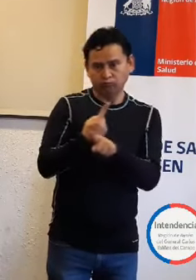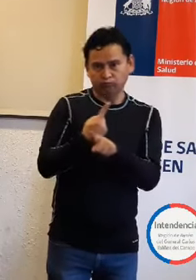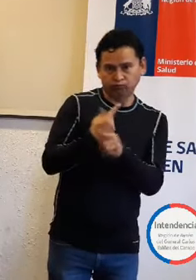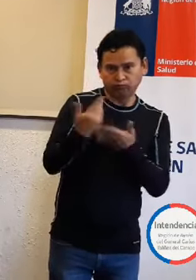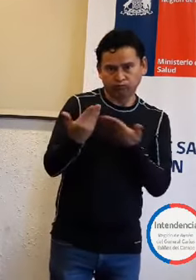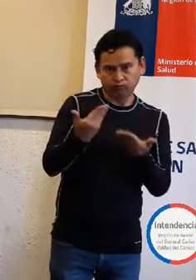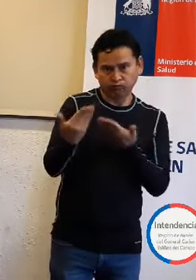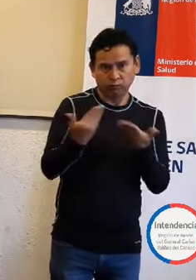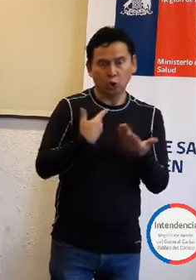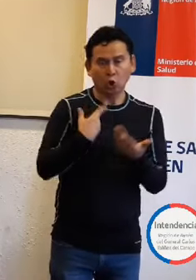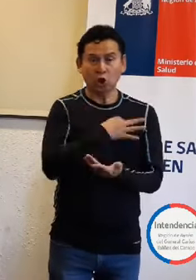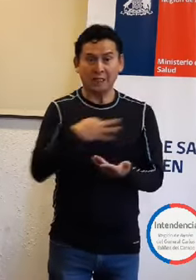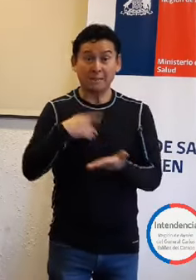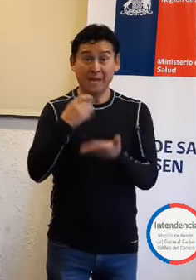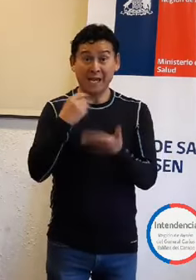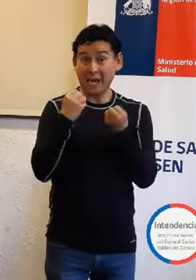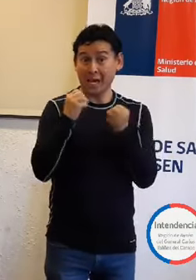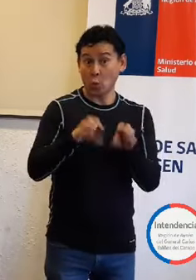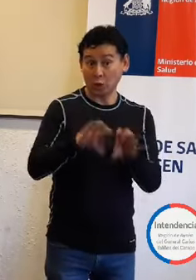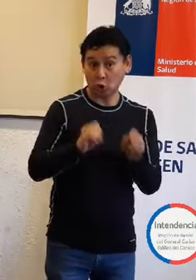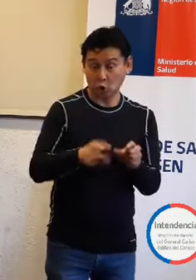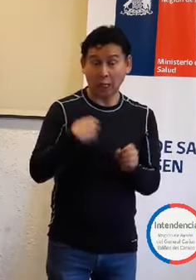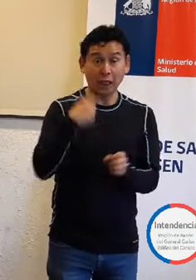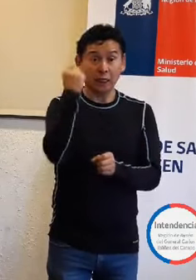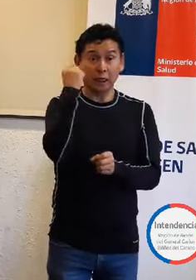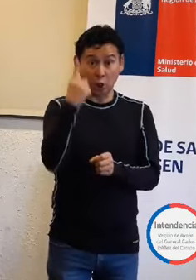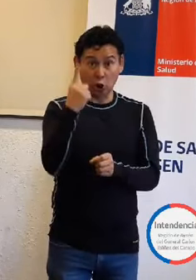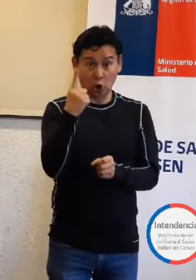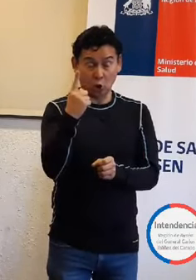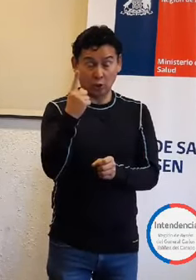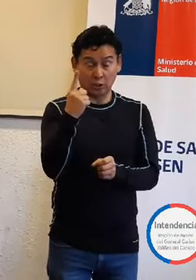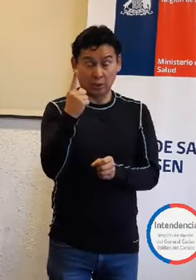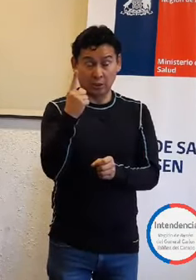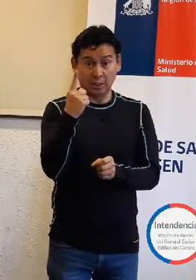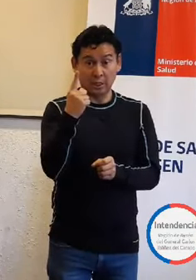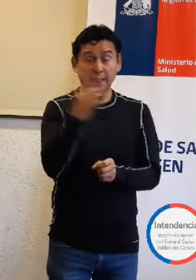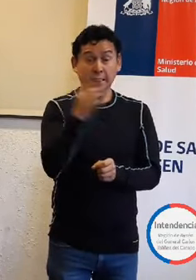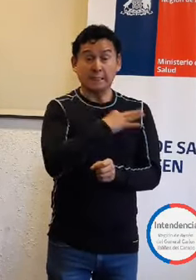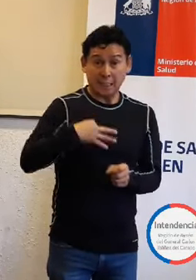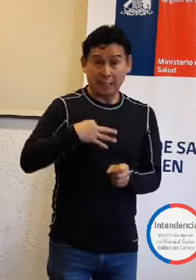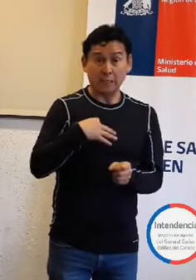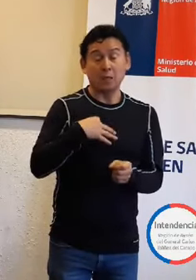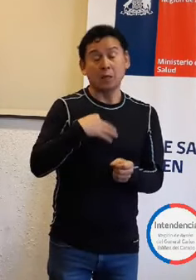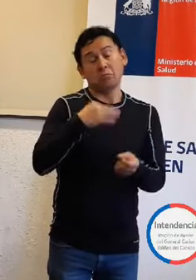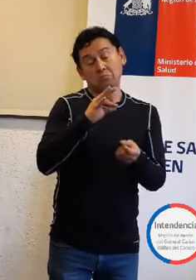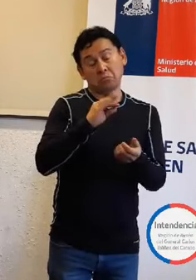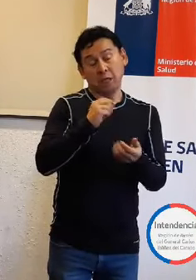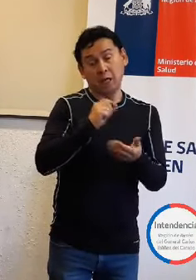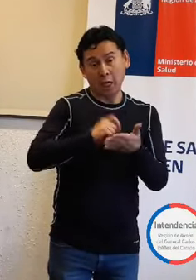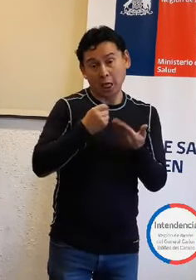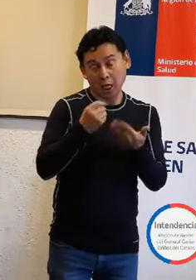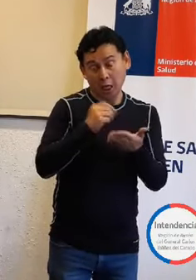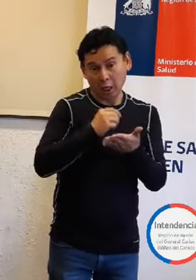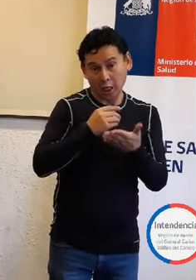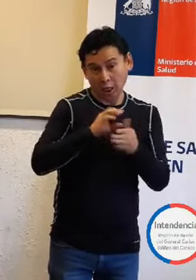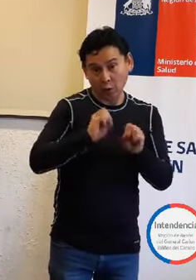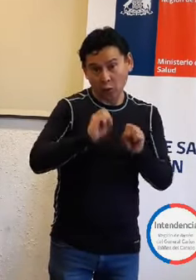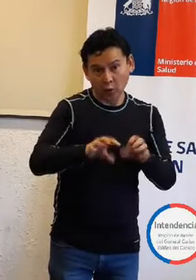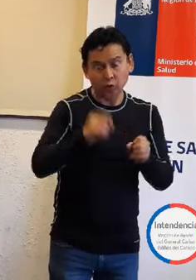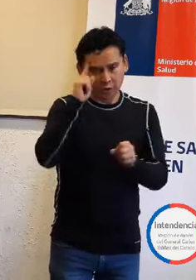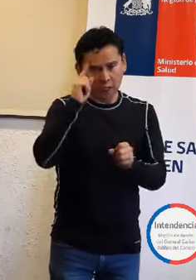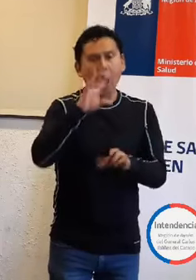que hemos tenido con el Ceremi de Educación entiendo que la Ceremi o el Ministerio de Educación lo que da y aprueba son